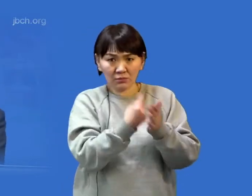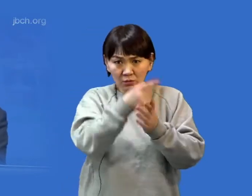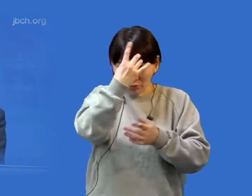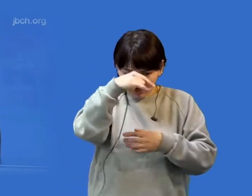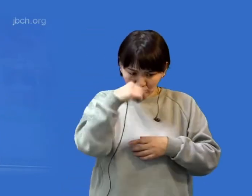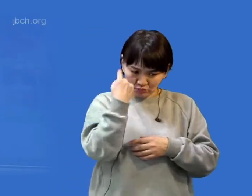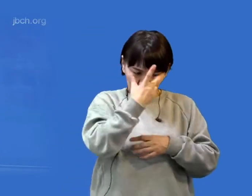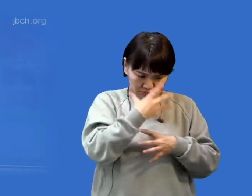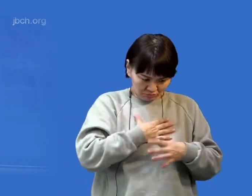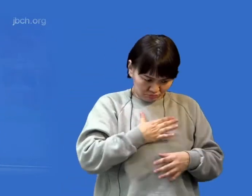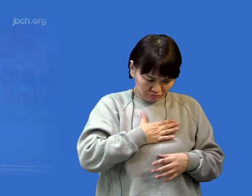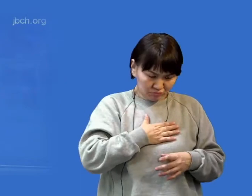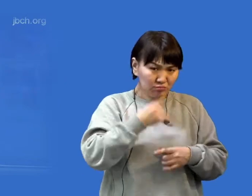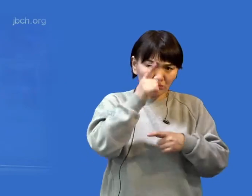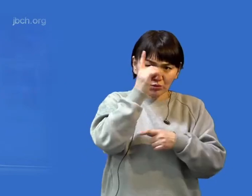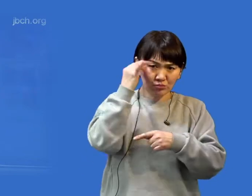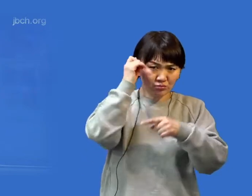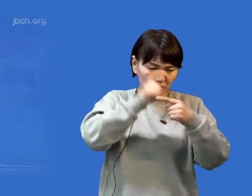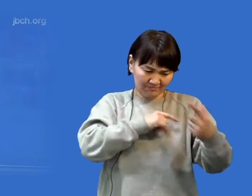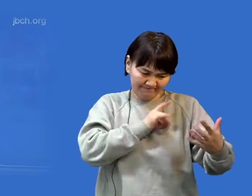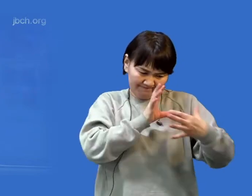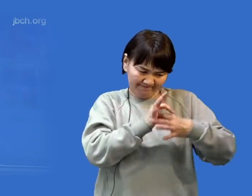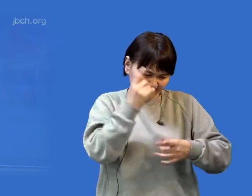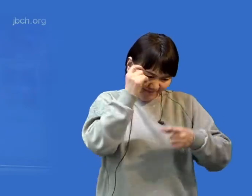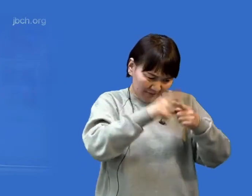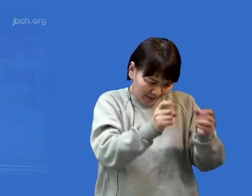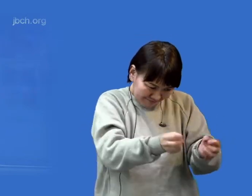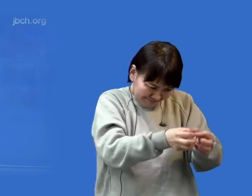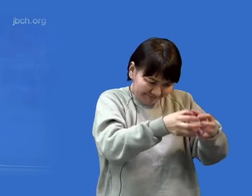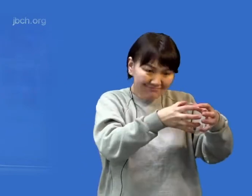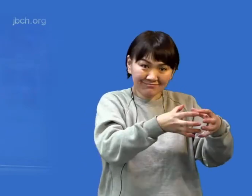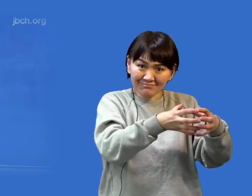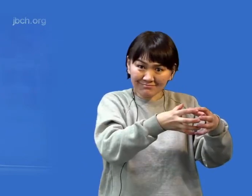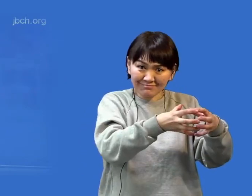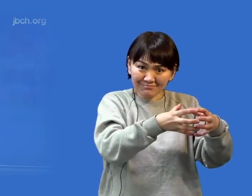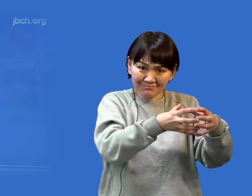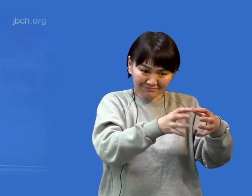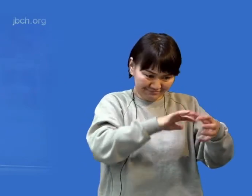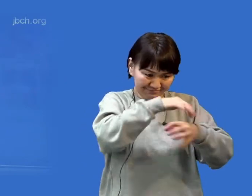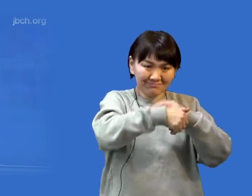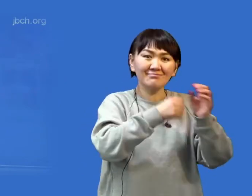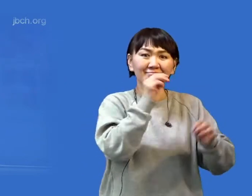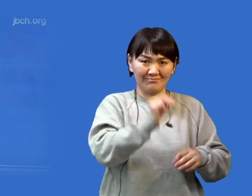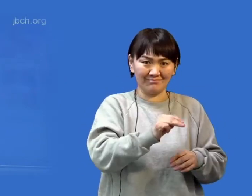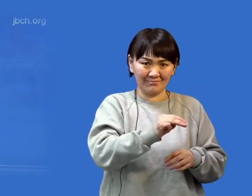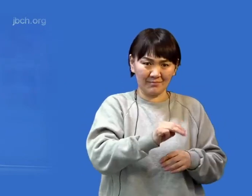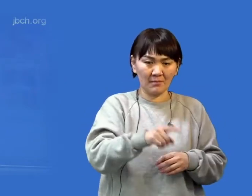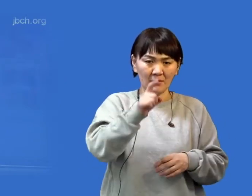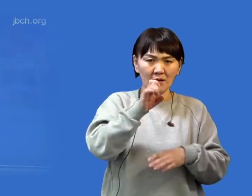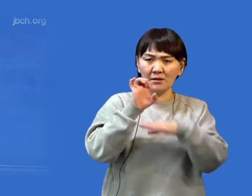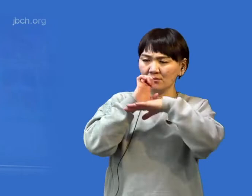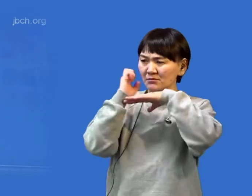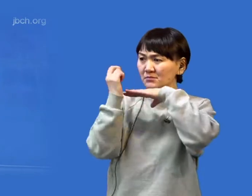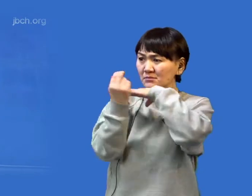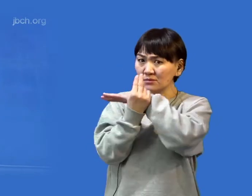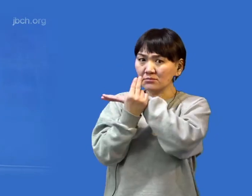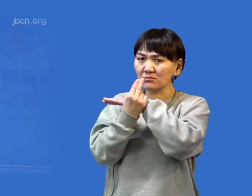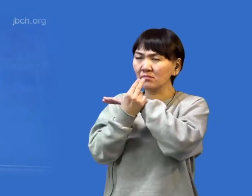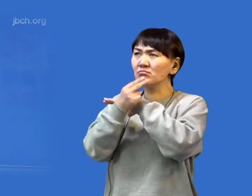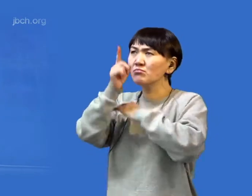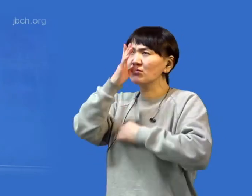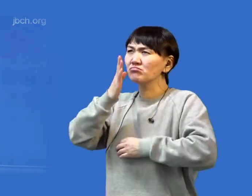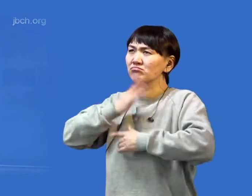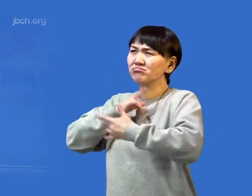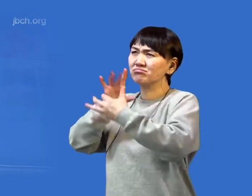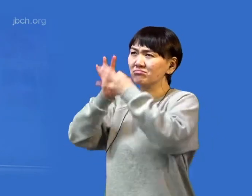бурханы зорилгын төлөө бүтээгдсэн хүн эдийн цэцэрлэгээс ахуулаад бурханд үйлчлэхдээ орондоо бузар сүмсэд